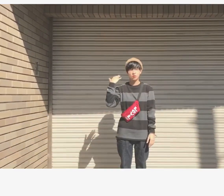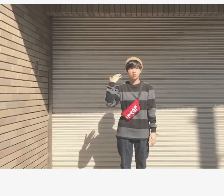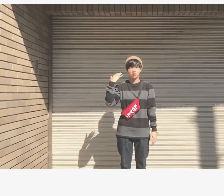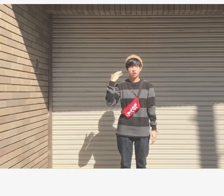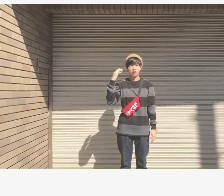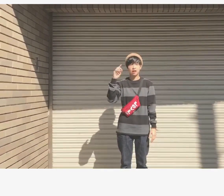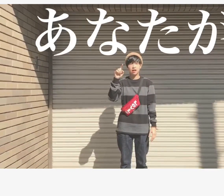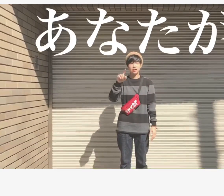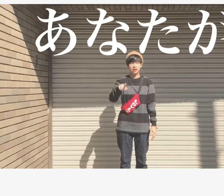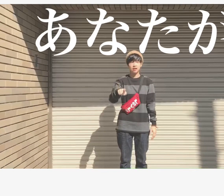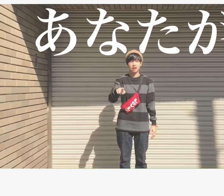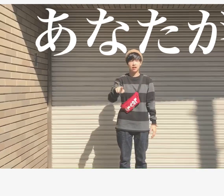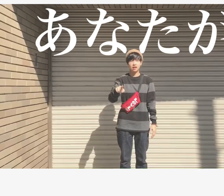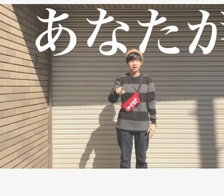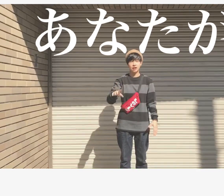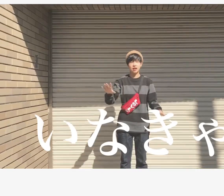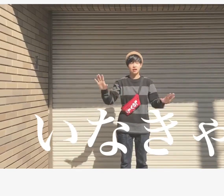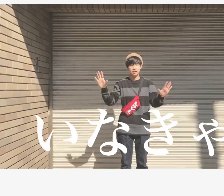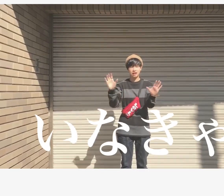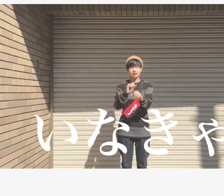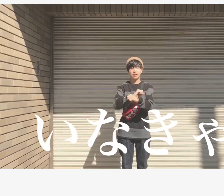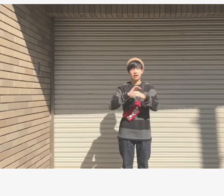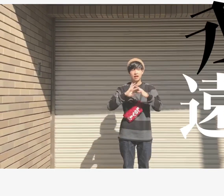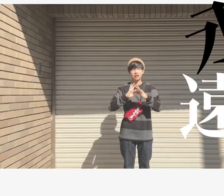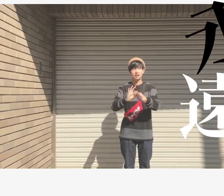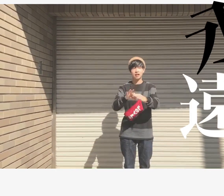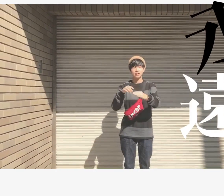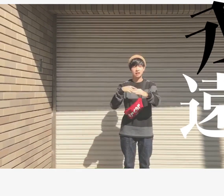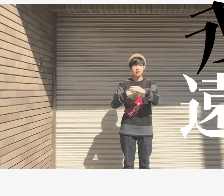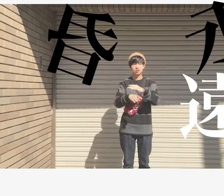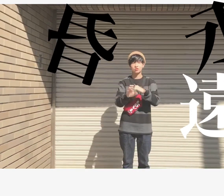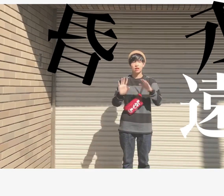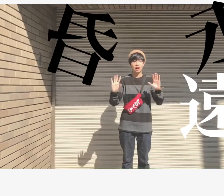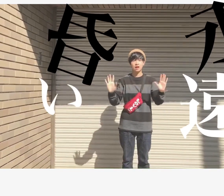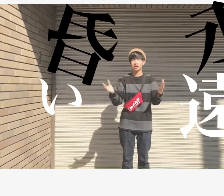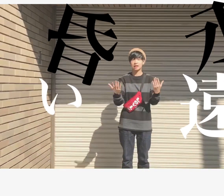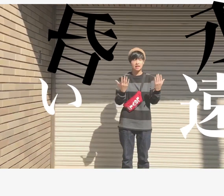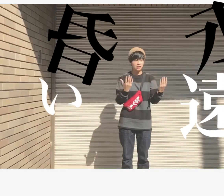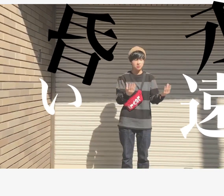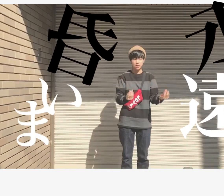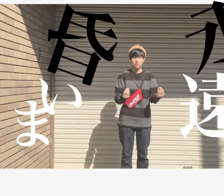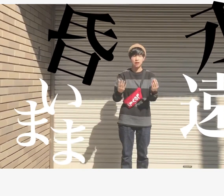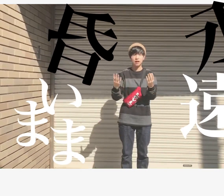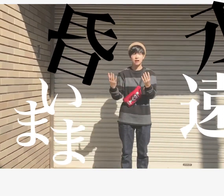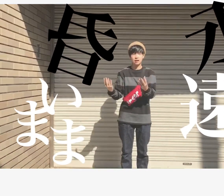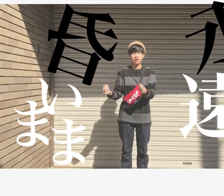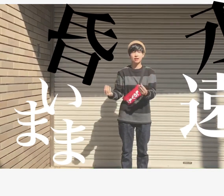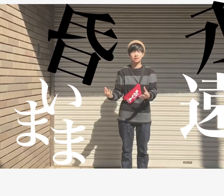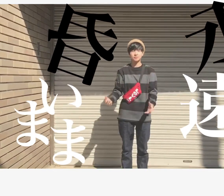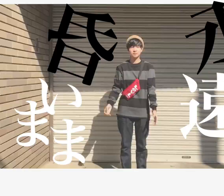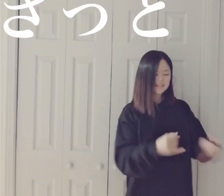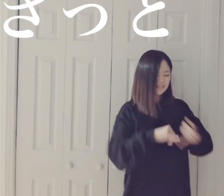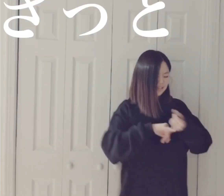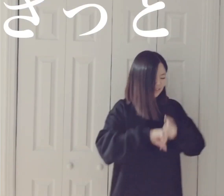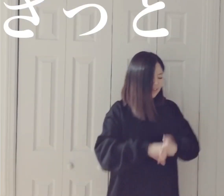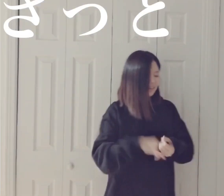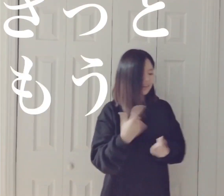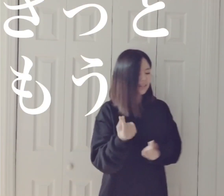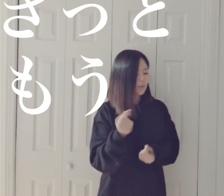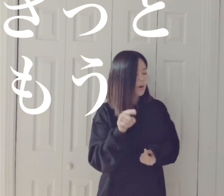も、あなたがいなきゃ永遠に暗いまま。きっともう